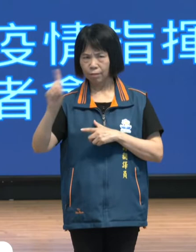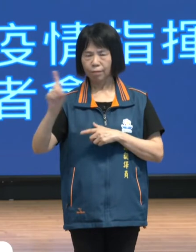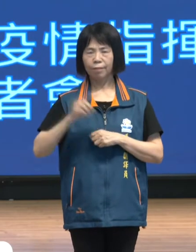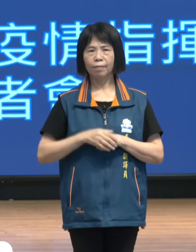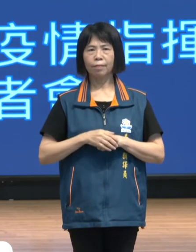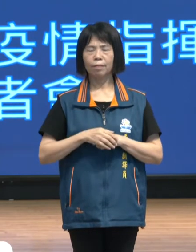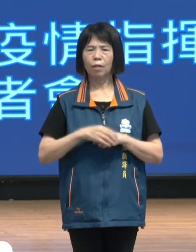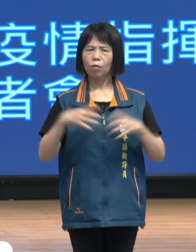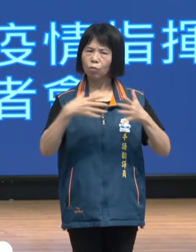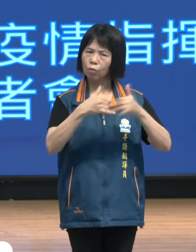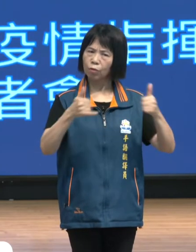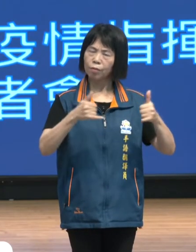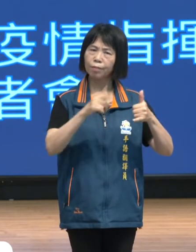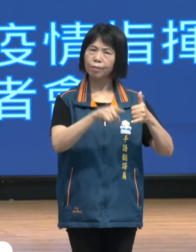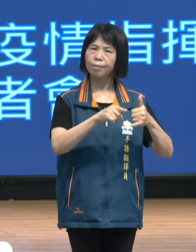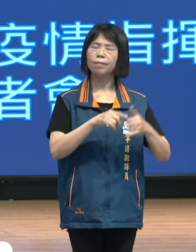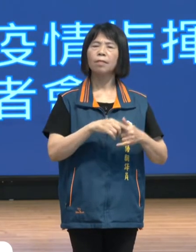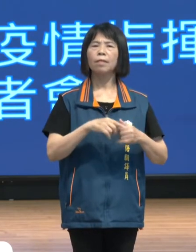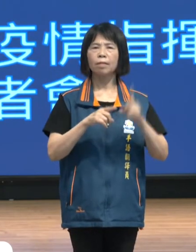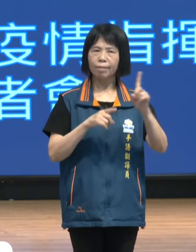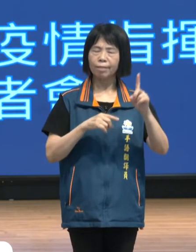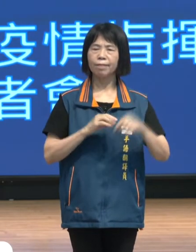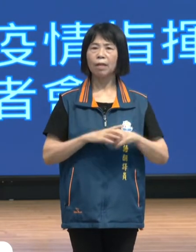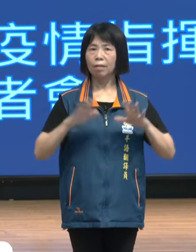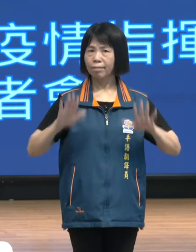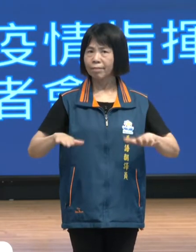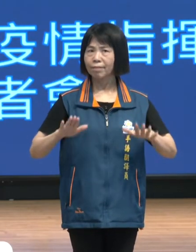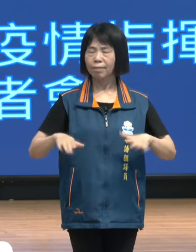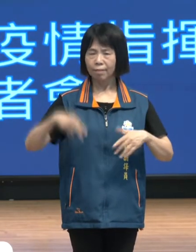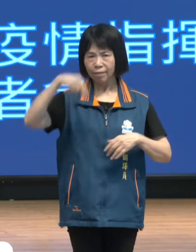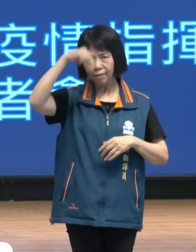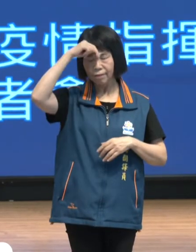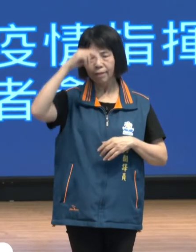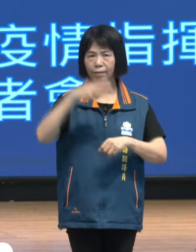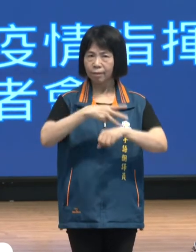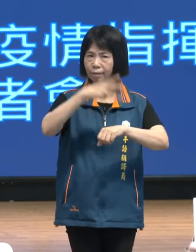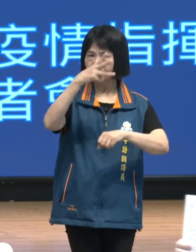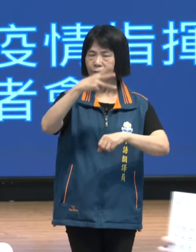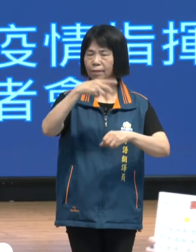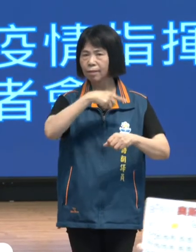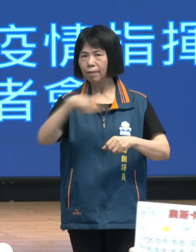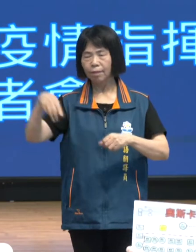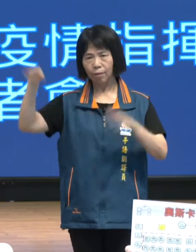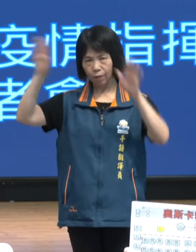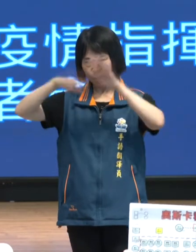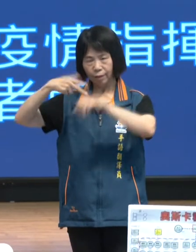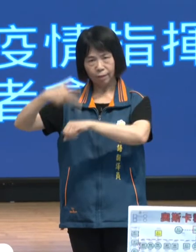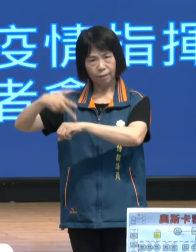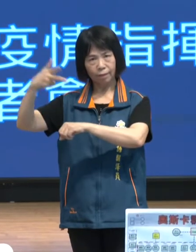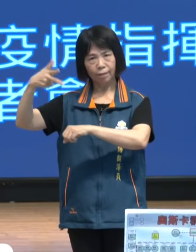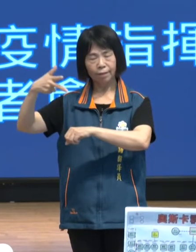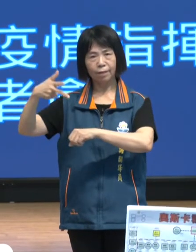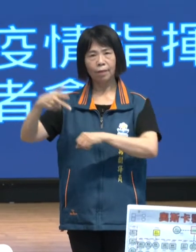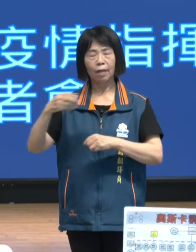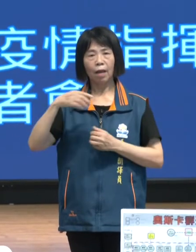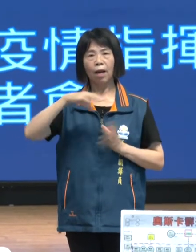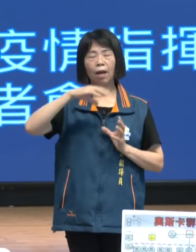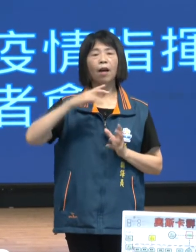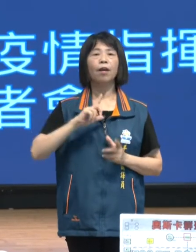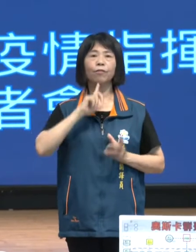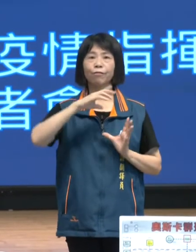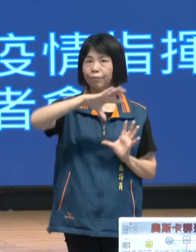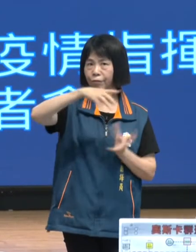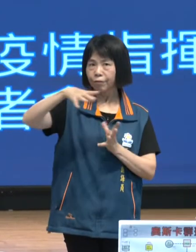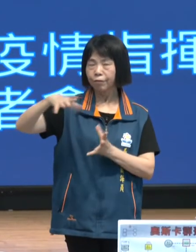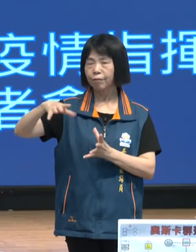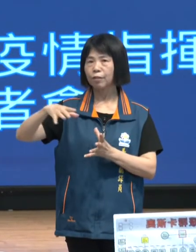个同学学生，所以在今天下午3点到晚上7点，在富士